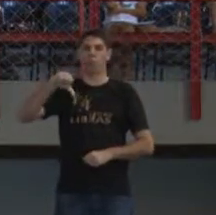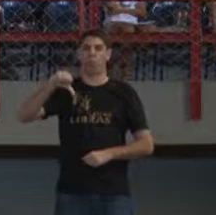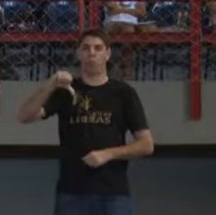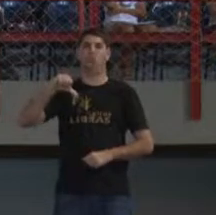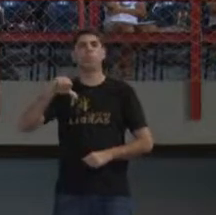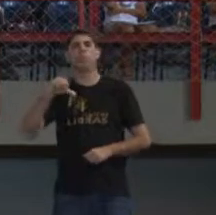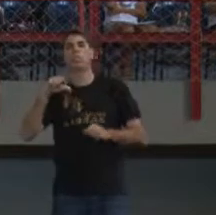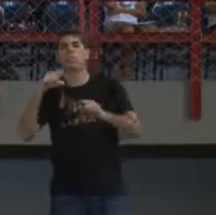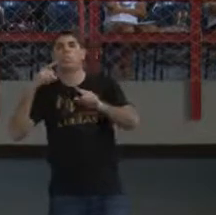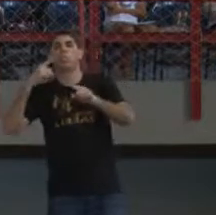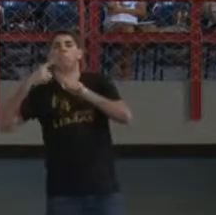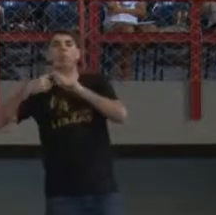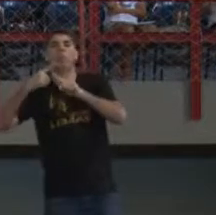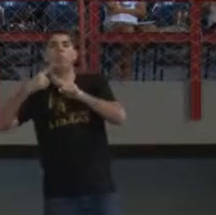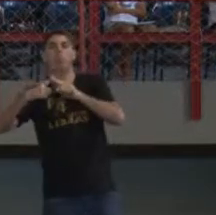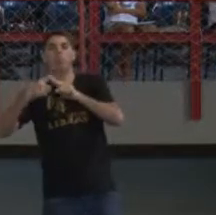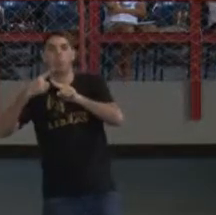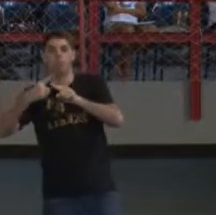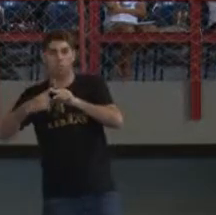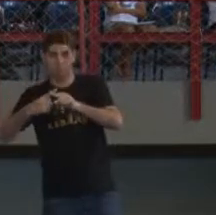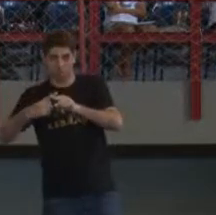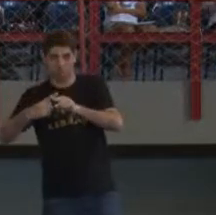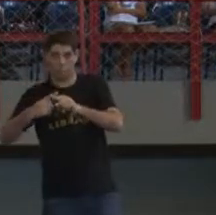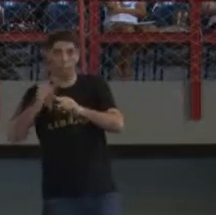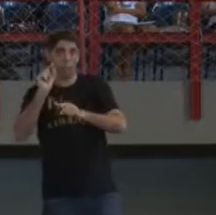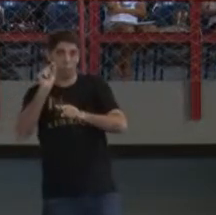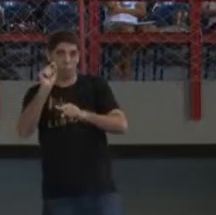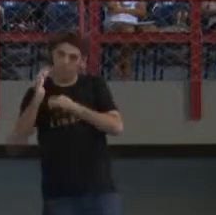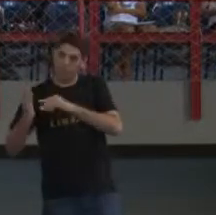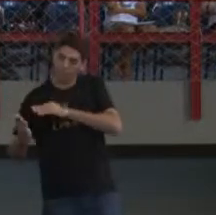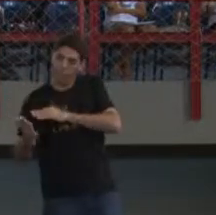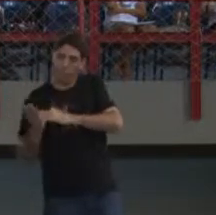porque trazia benefício